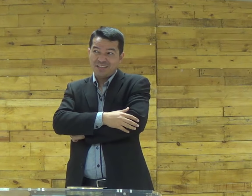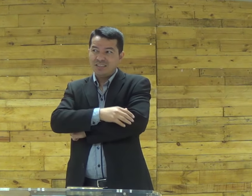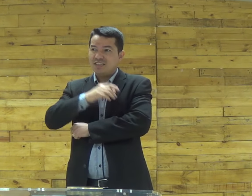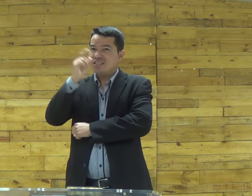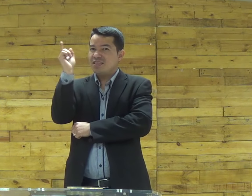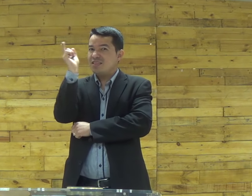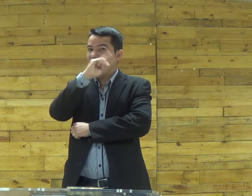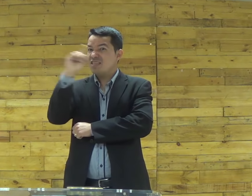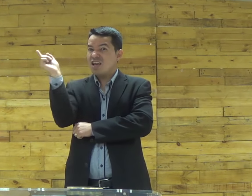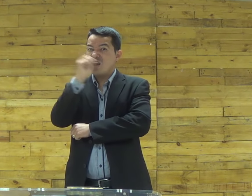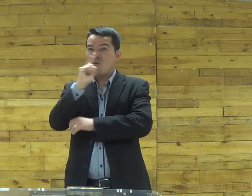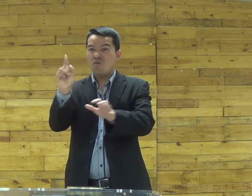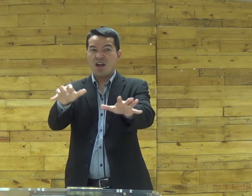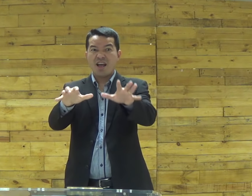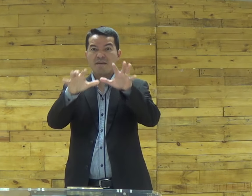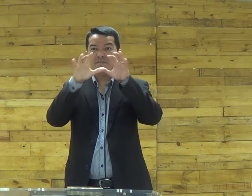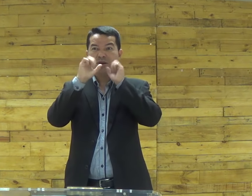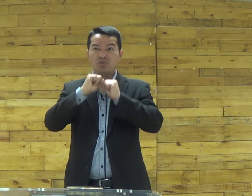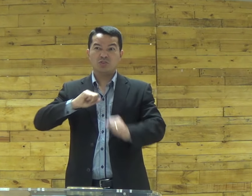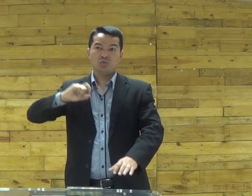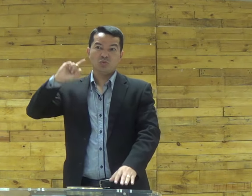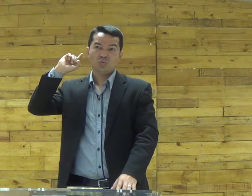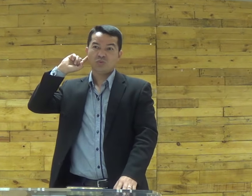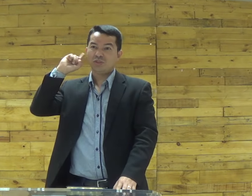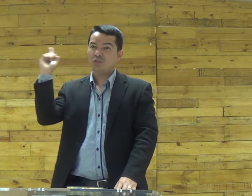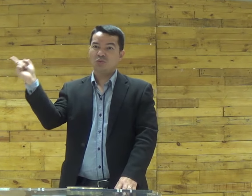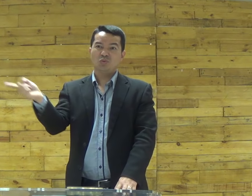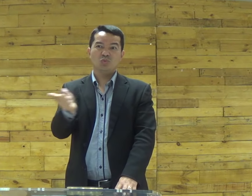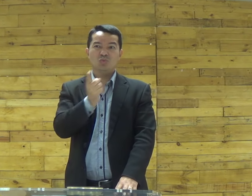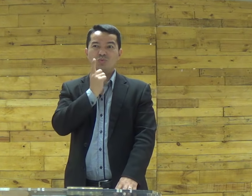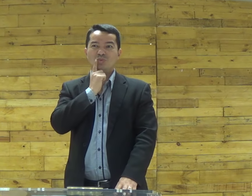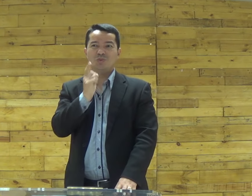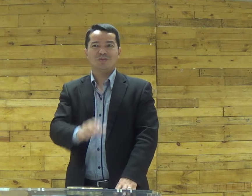livro de Levítico. Não é